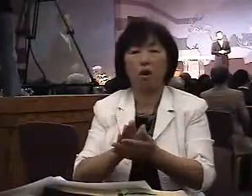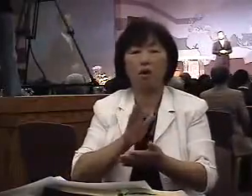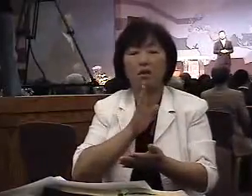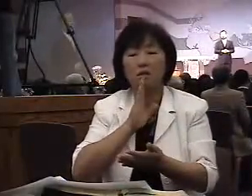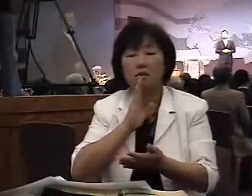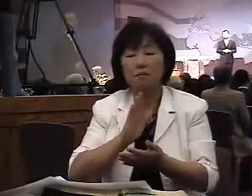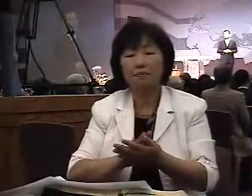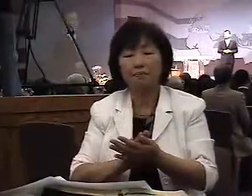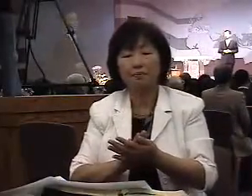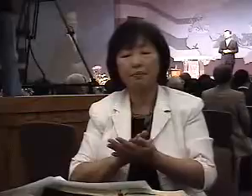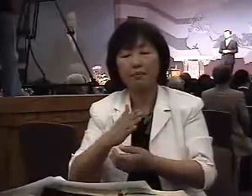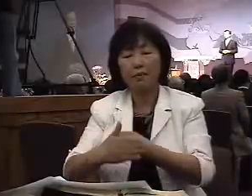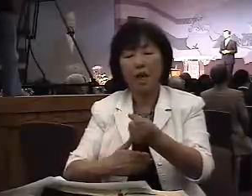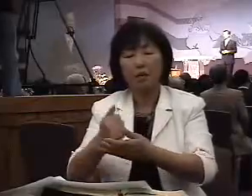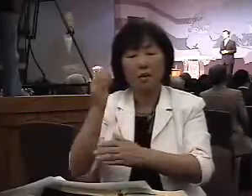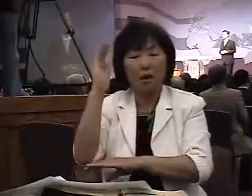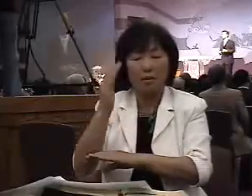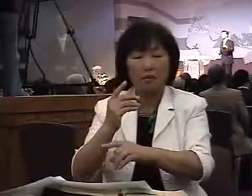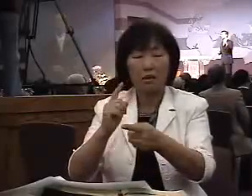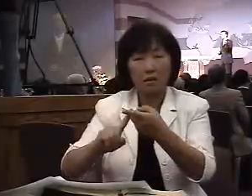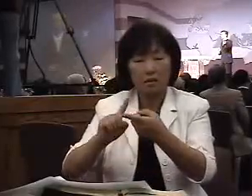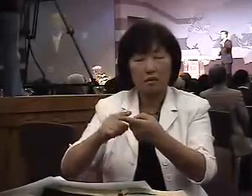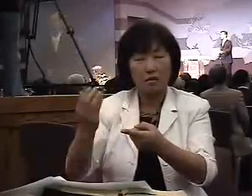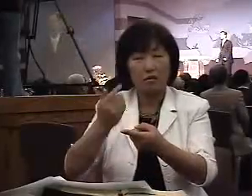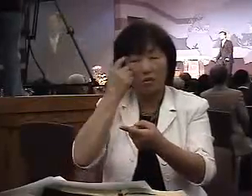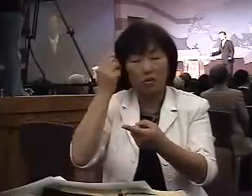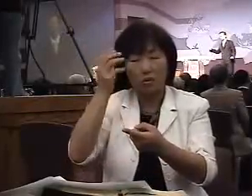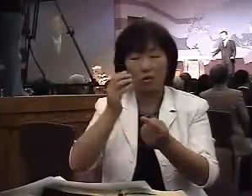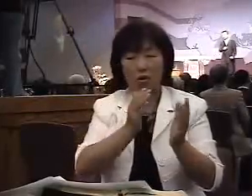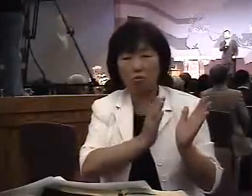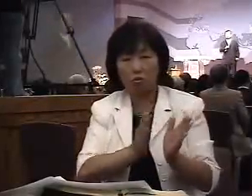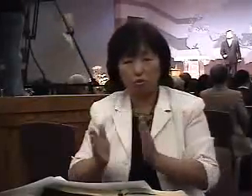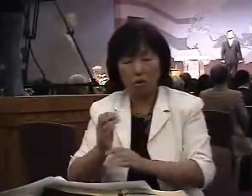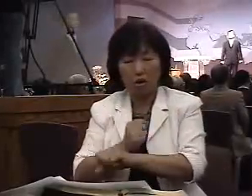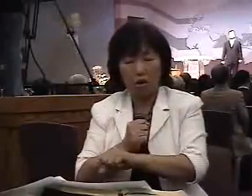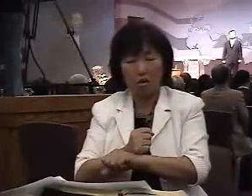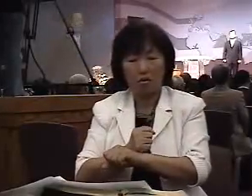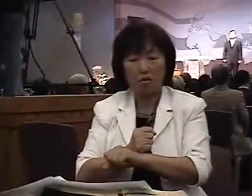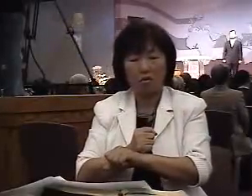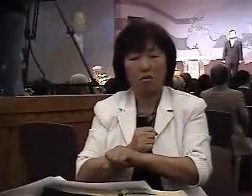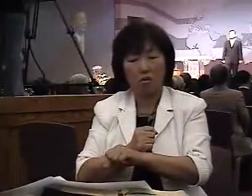과연 하나님이 말씀하신 대로 영적으로 무장하여 그들을 키워